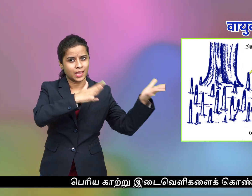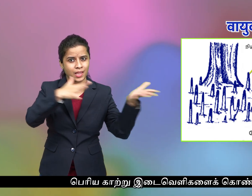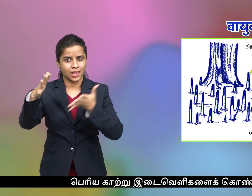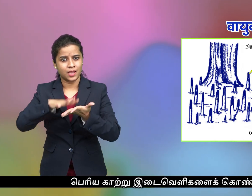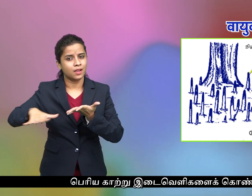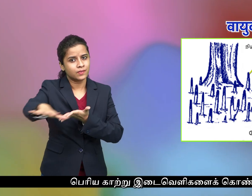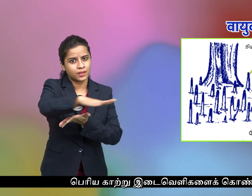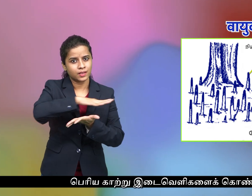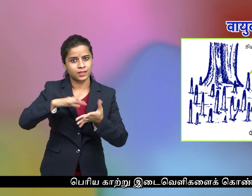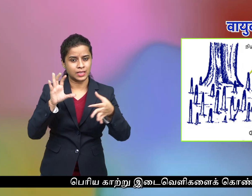இடைவெளியை கொண்டுள்ளன.